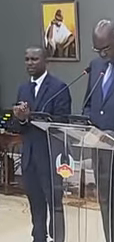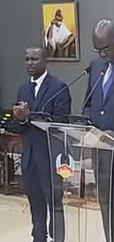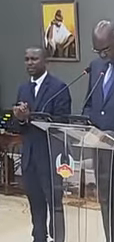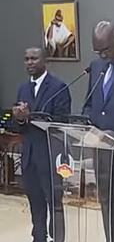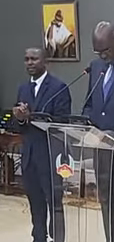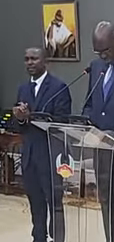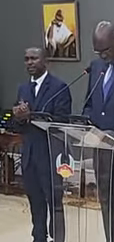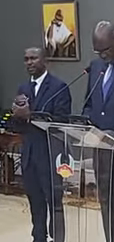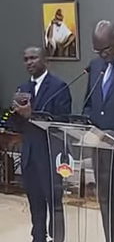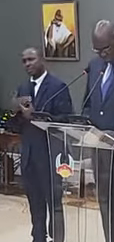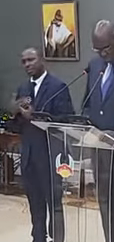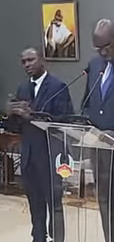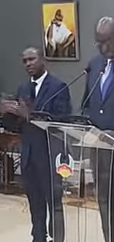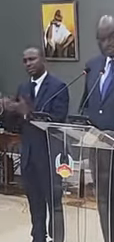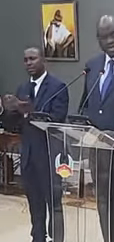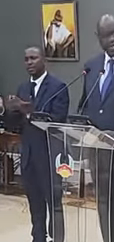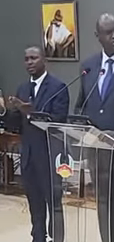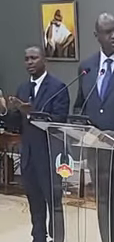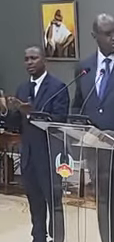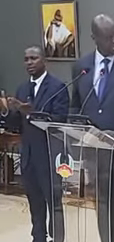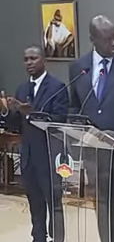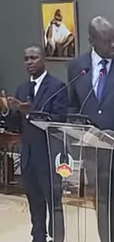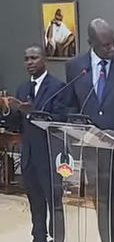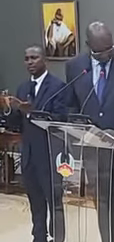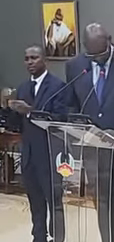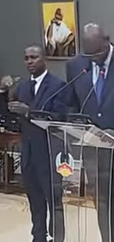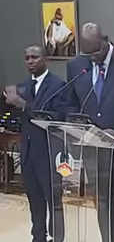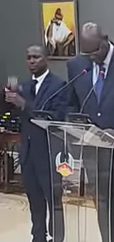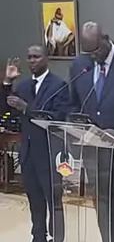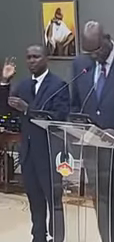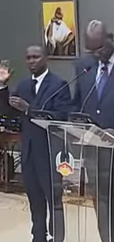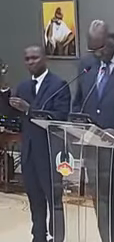elogiar a disponibilidade e a agilidade do Banco Mundial